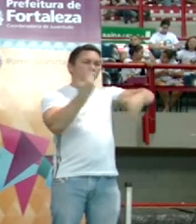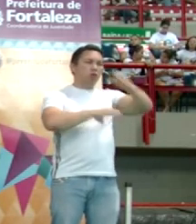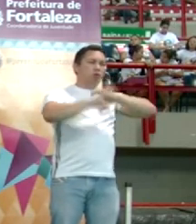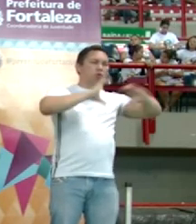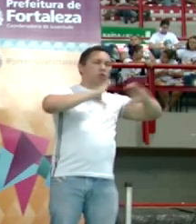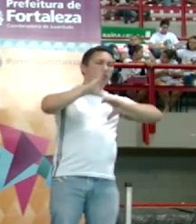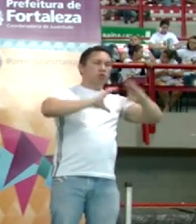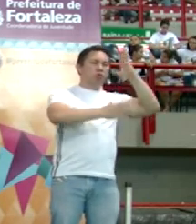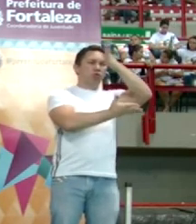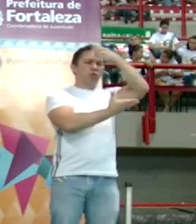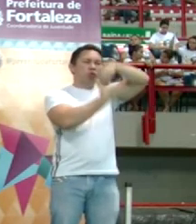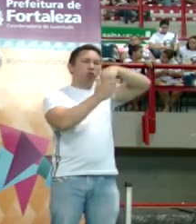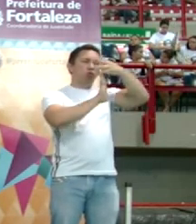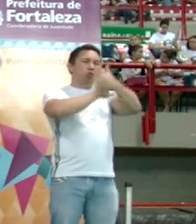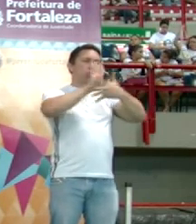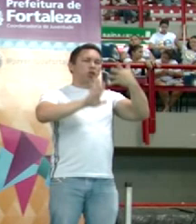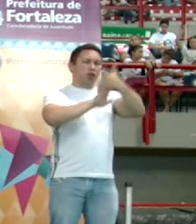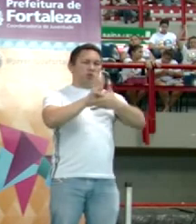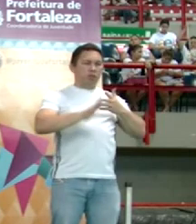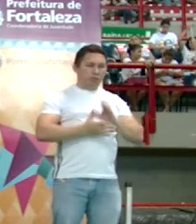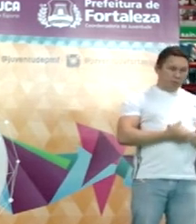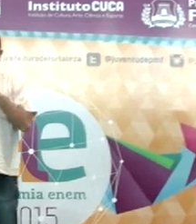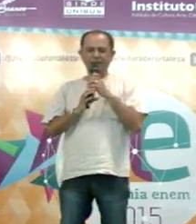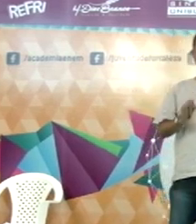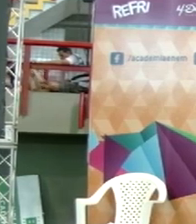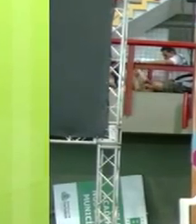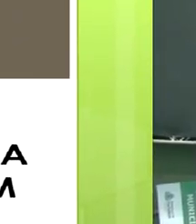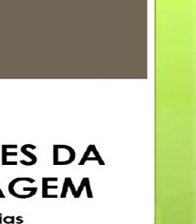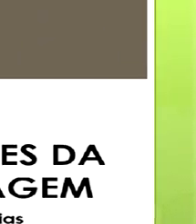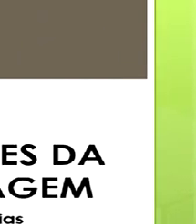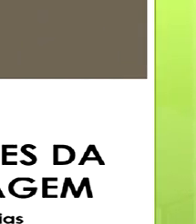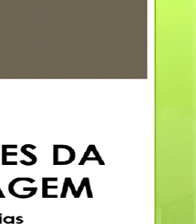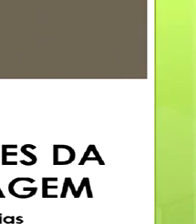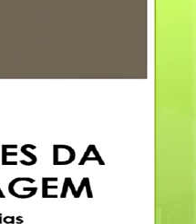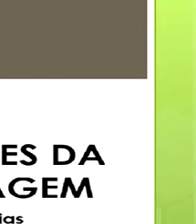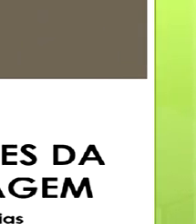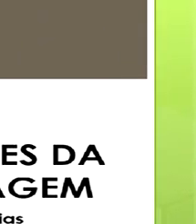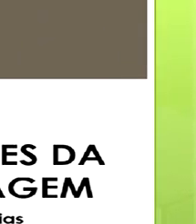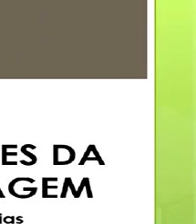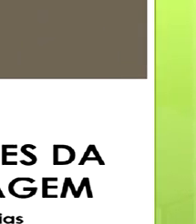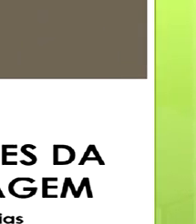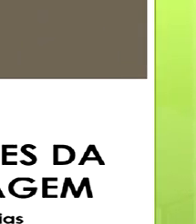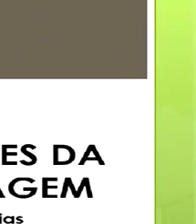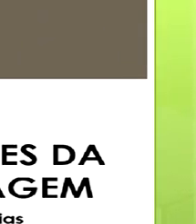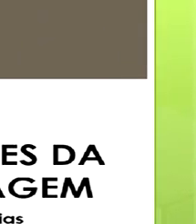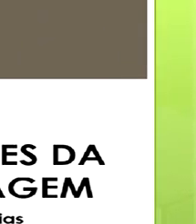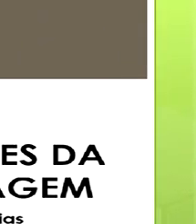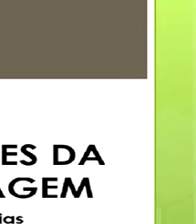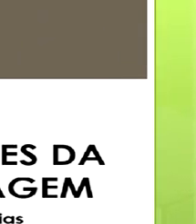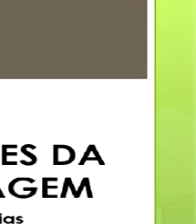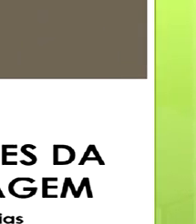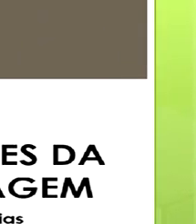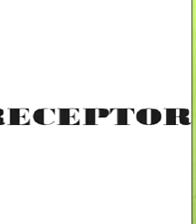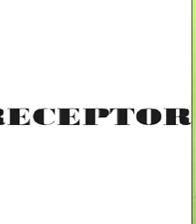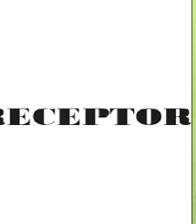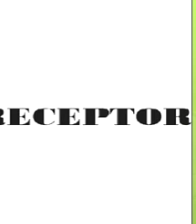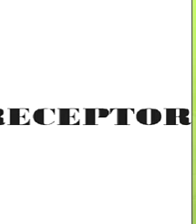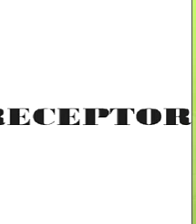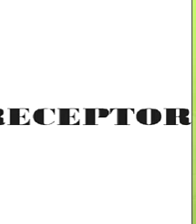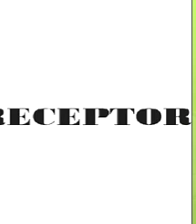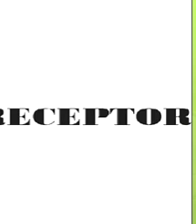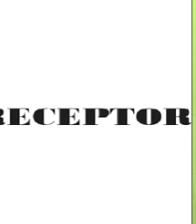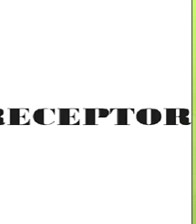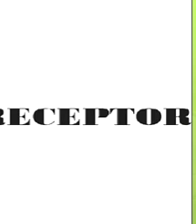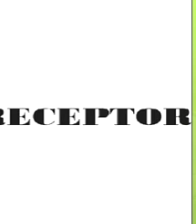sociocomunicativa do texto. Tá legal? Pois bem, tá aí, funções da linguagem, embaixo é meu nome, viu? Olha,